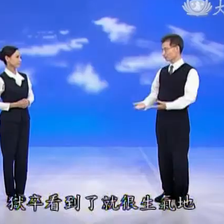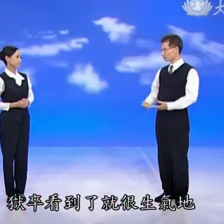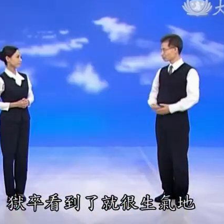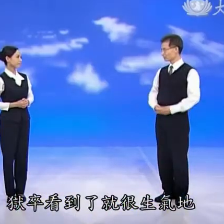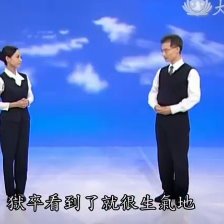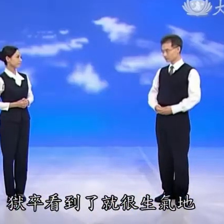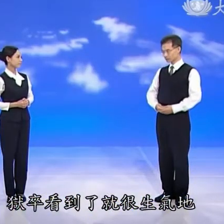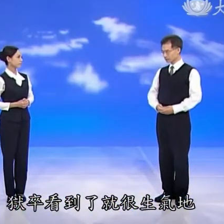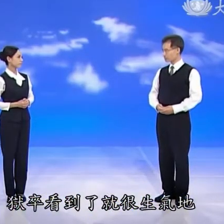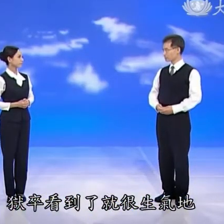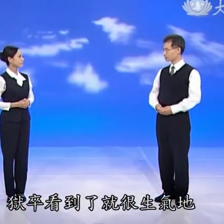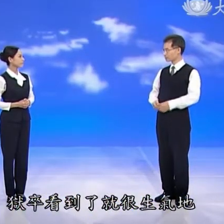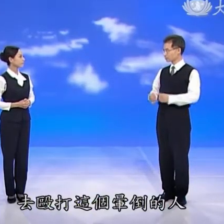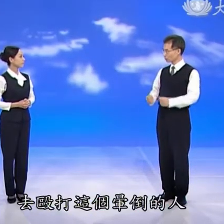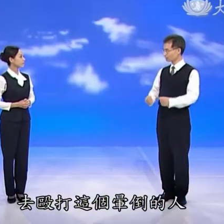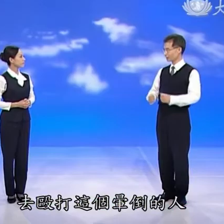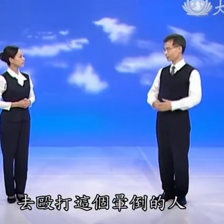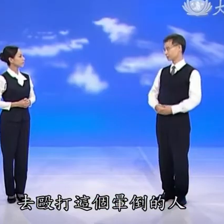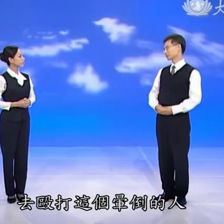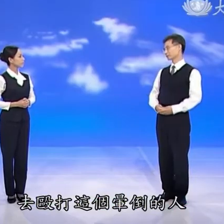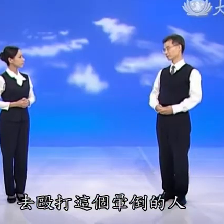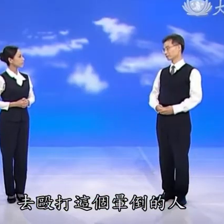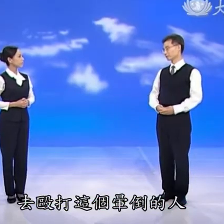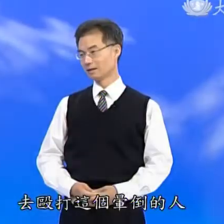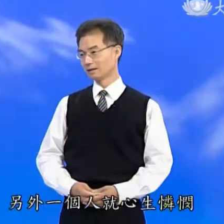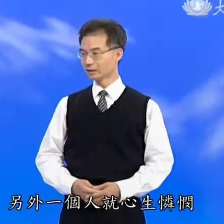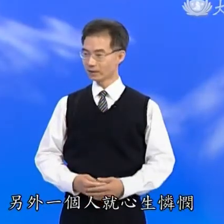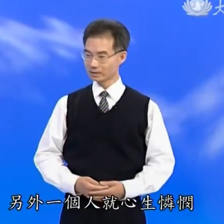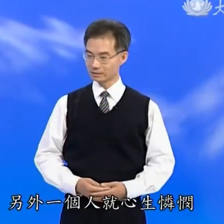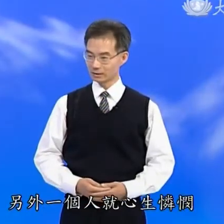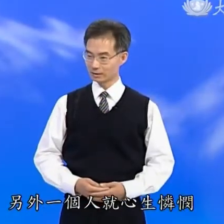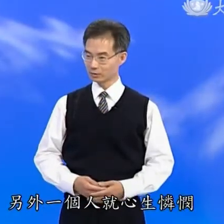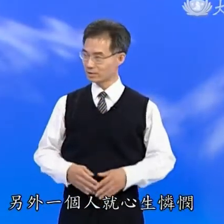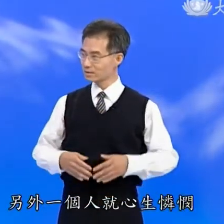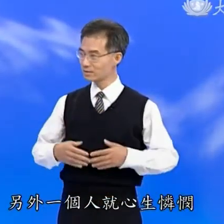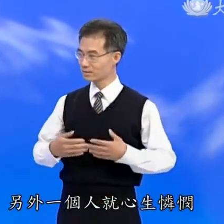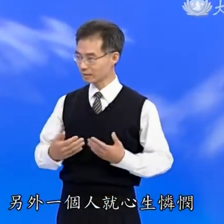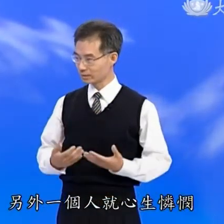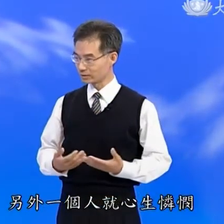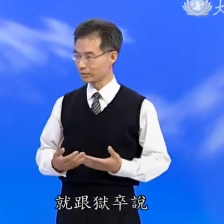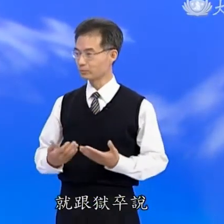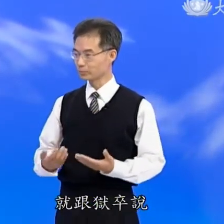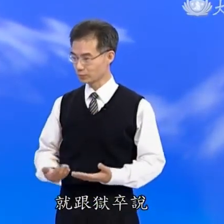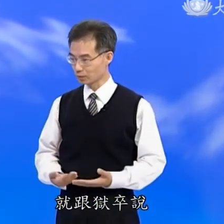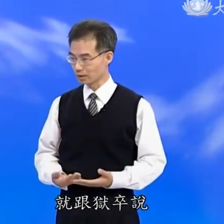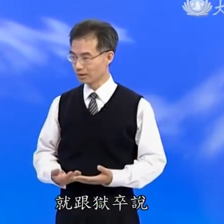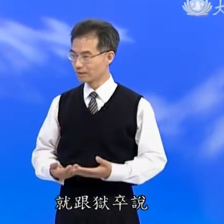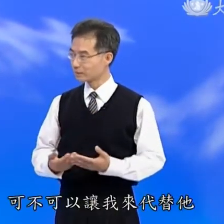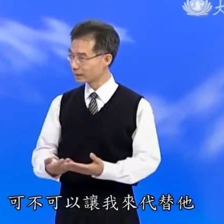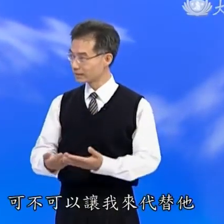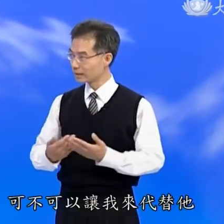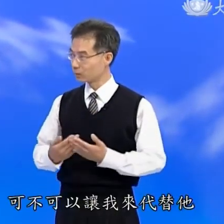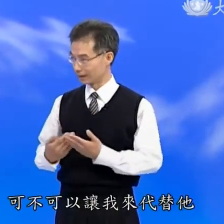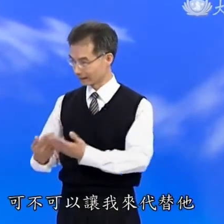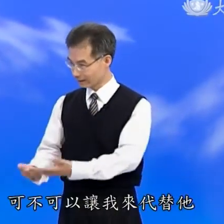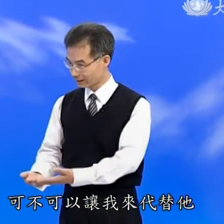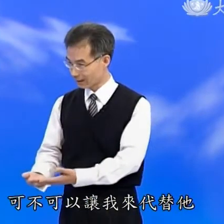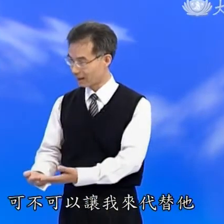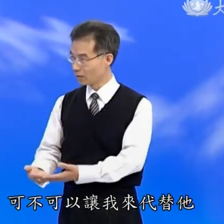那狱主看到呢就很生气的去殴打这个晕倒的人，那另外一个人呢就心生怜悯，就跟狱主说可不可以让我来代替他，